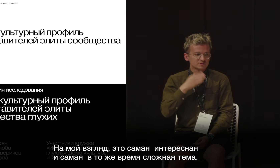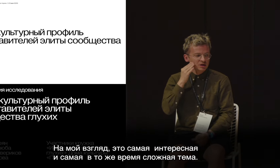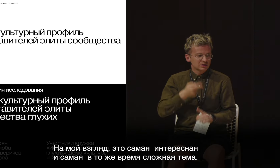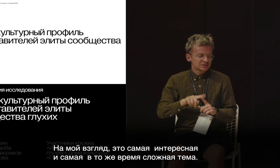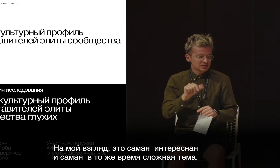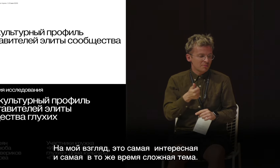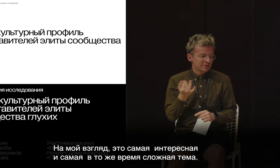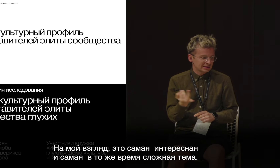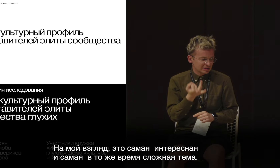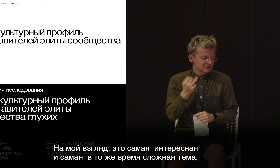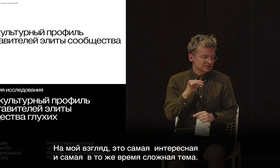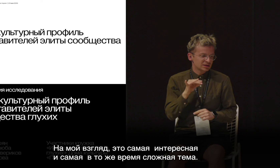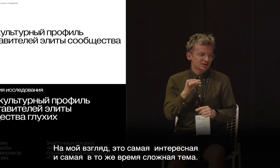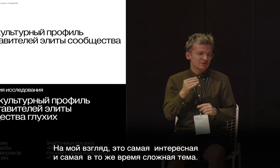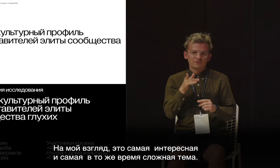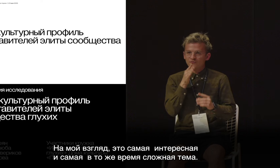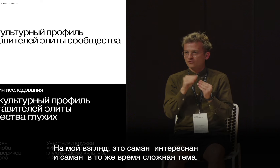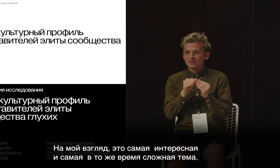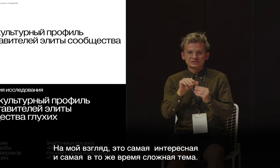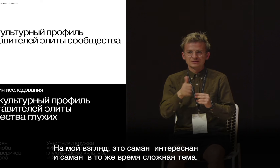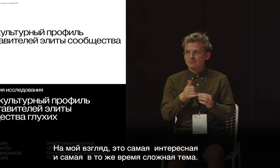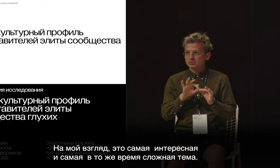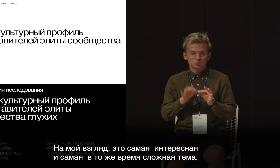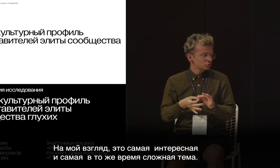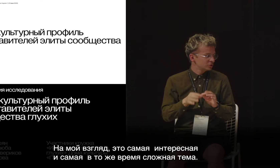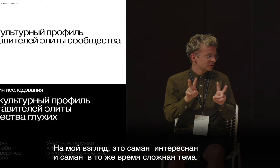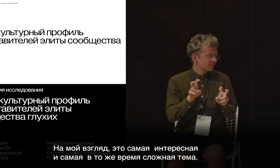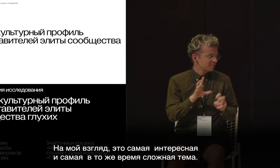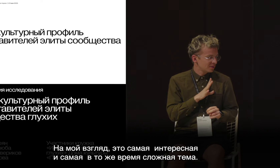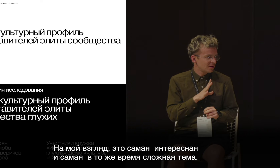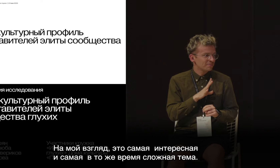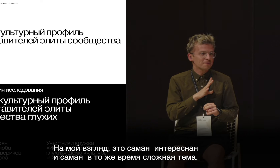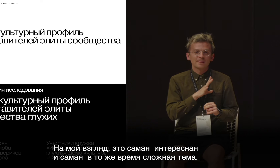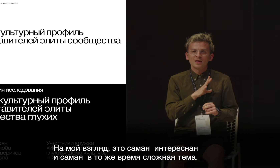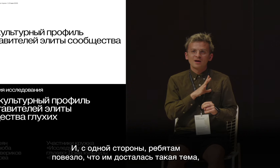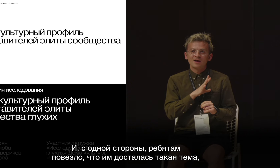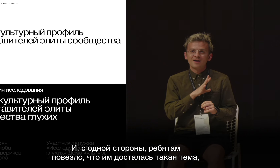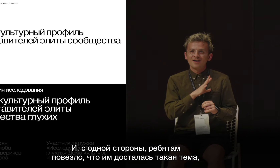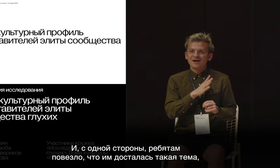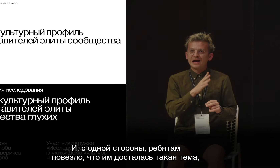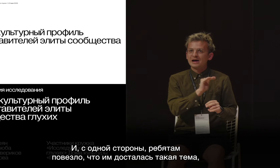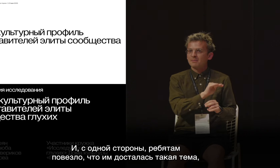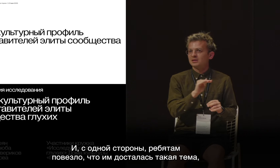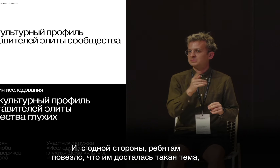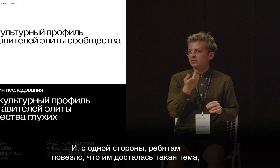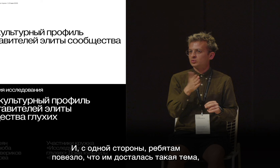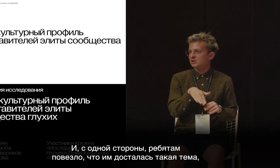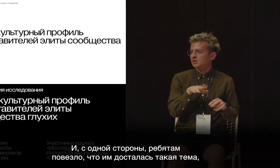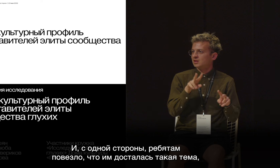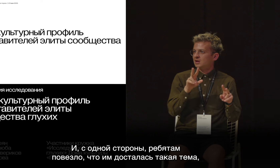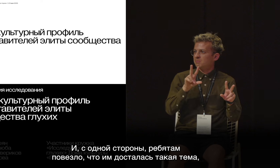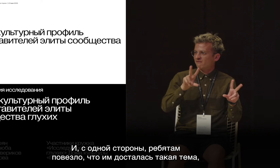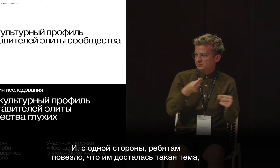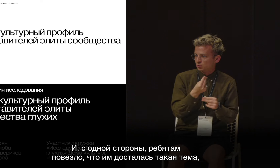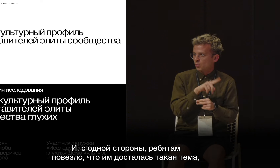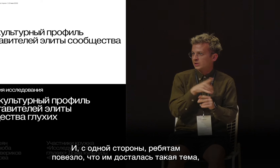элиты сообщества глухих. На мой взгляд, это самый интересный и самый в то же время сложный вопрос и проблема. И